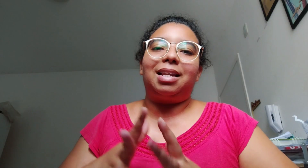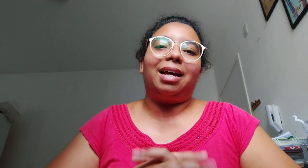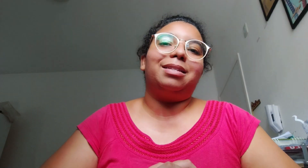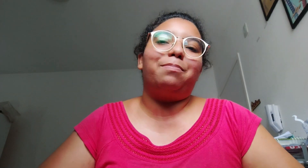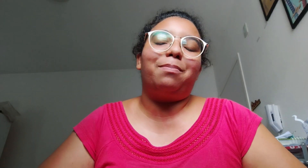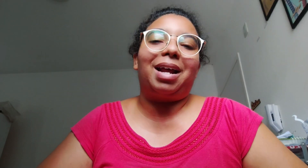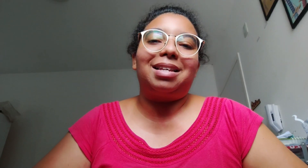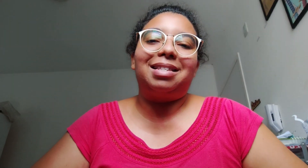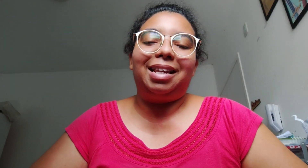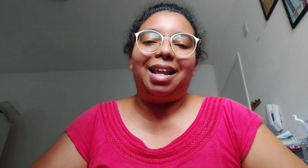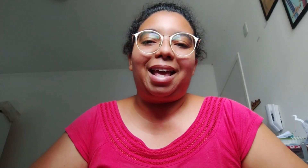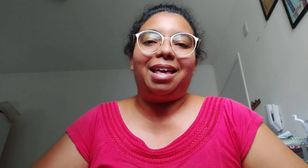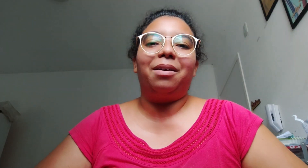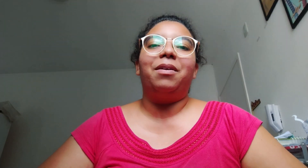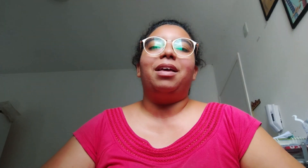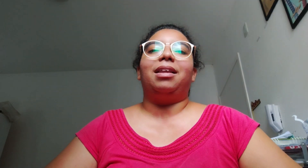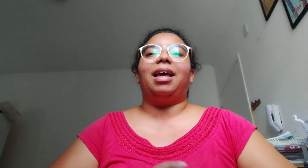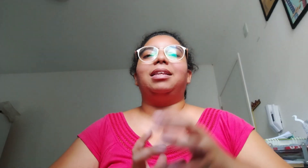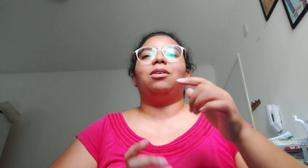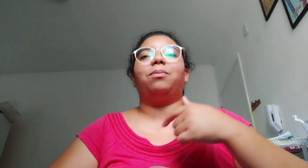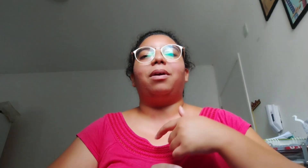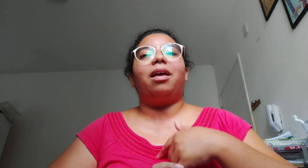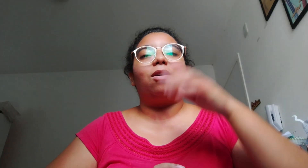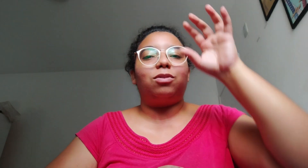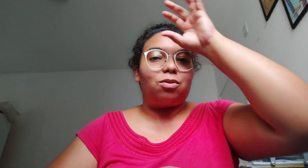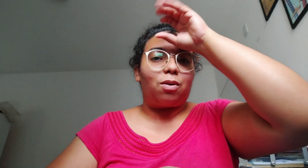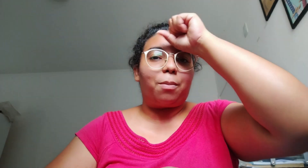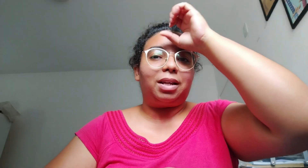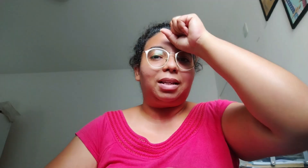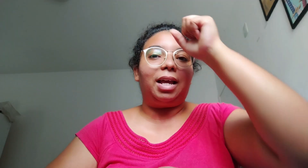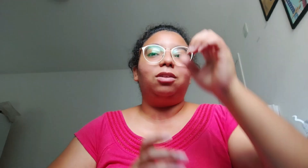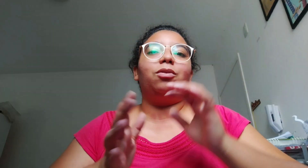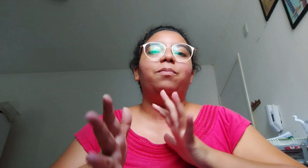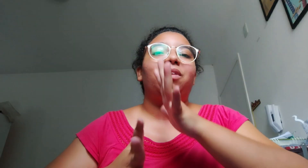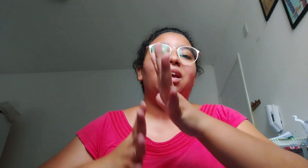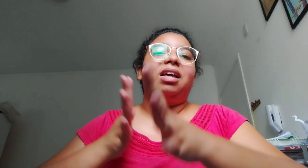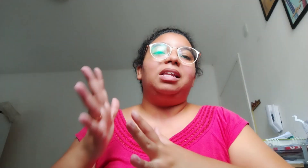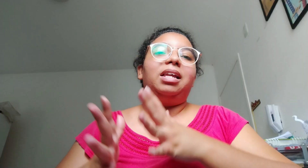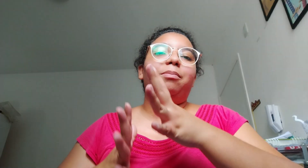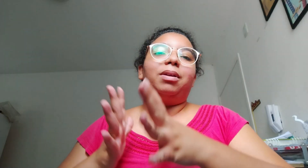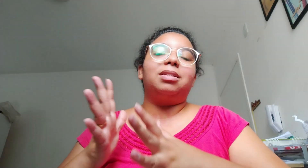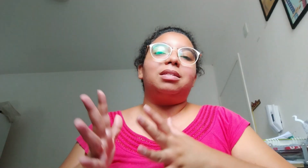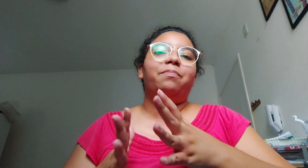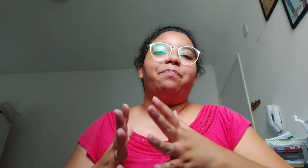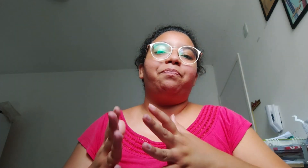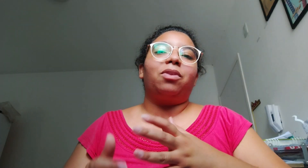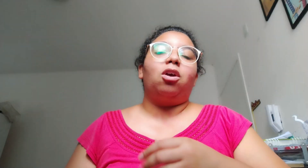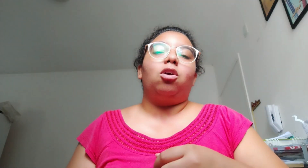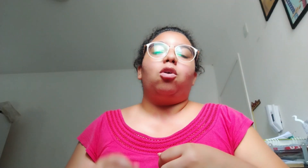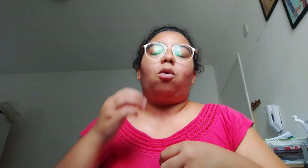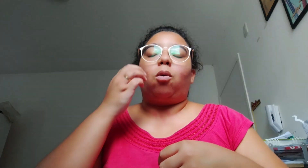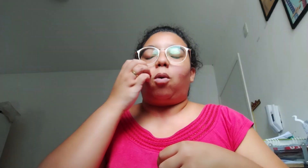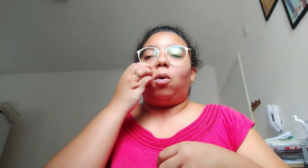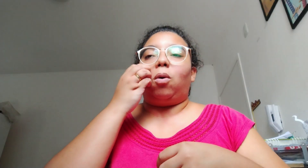sinais brasileira, né? Então, eu estou aprendendo Libras